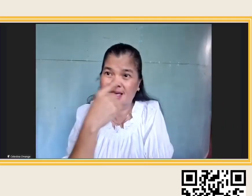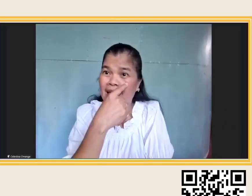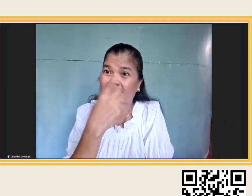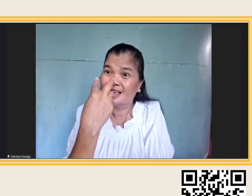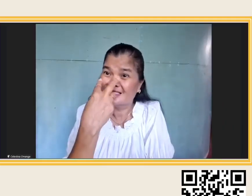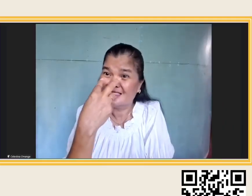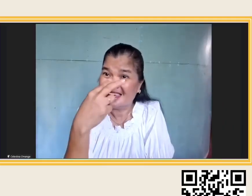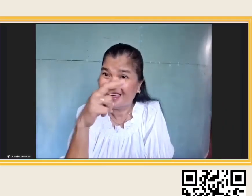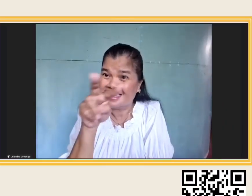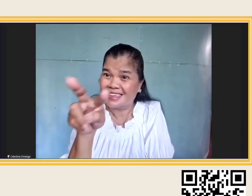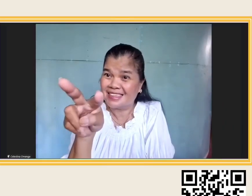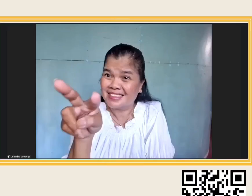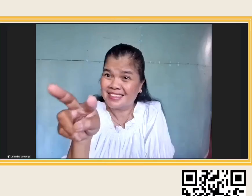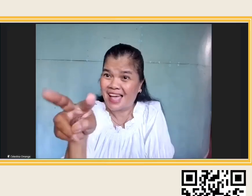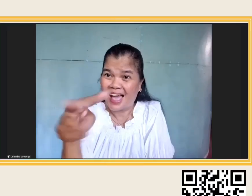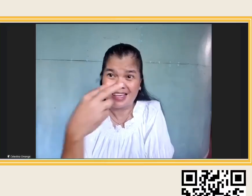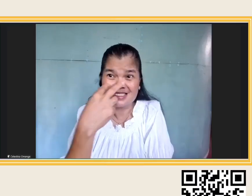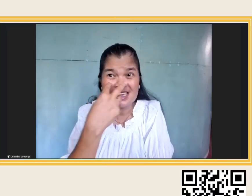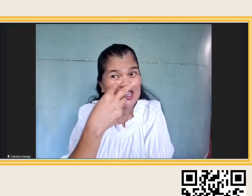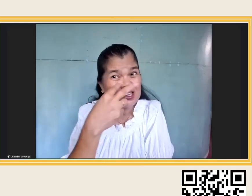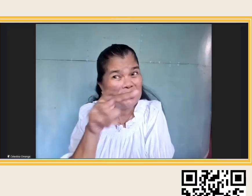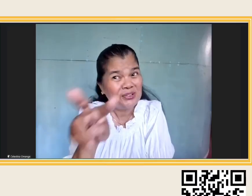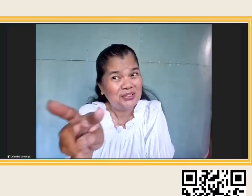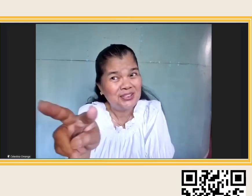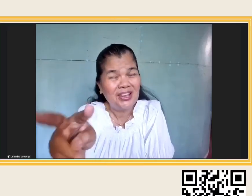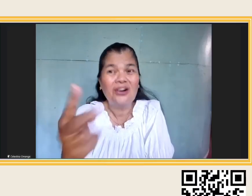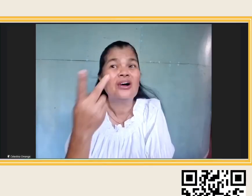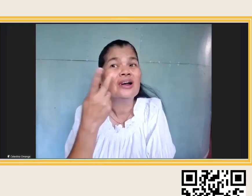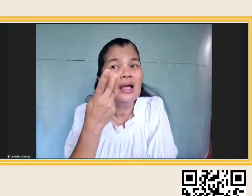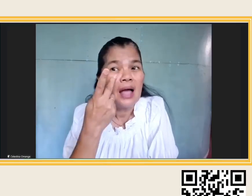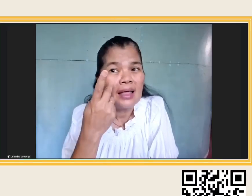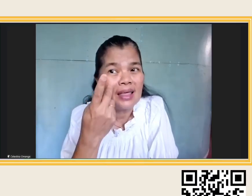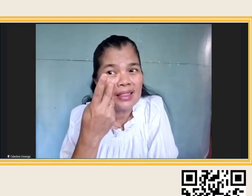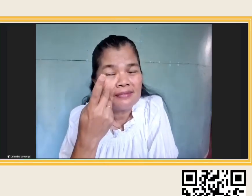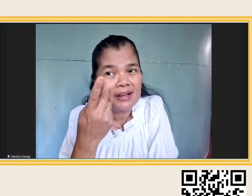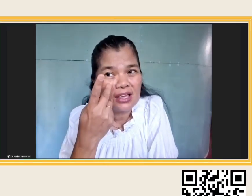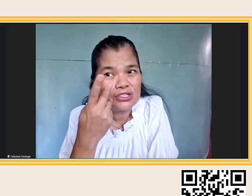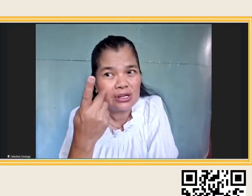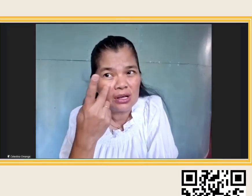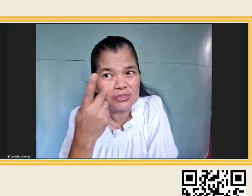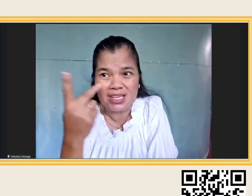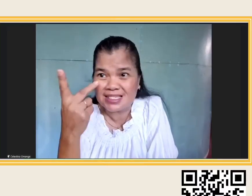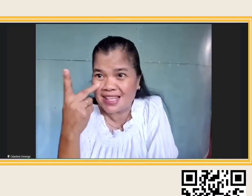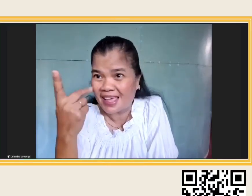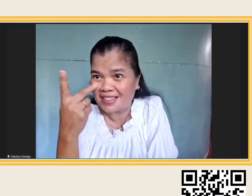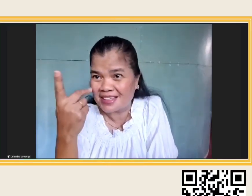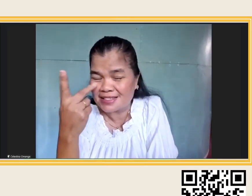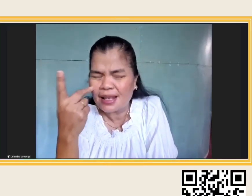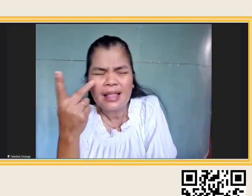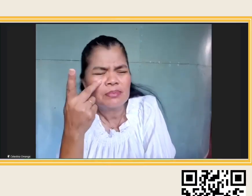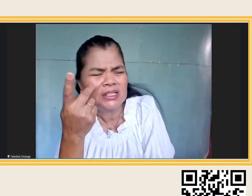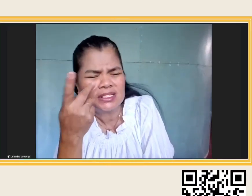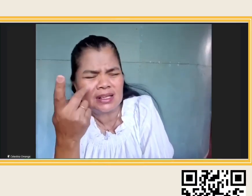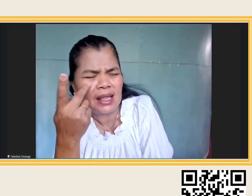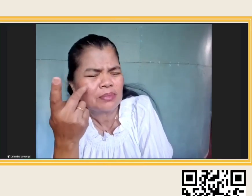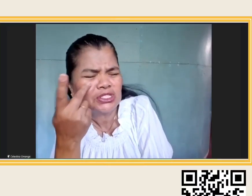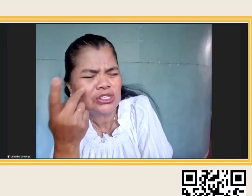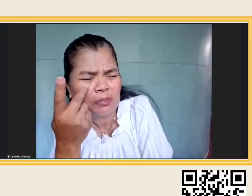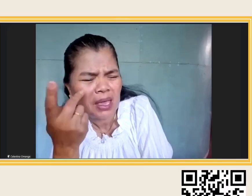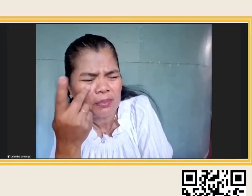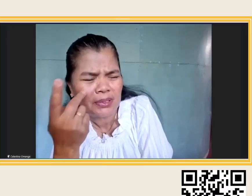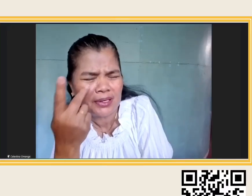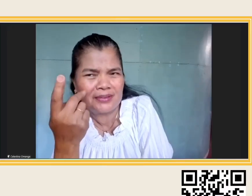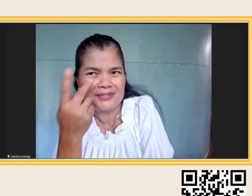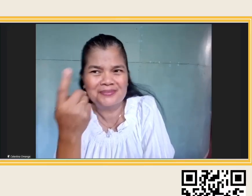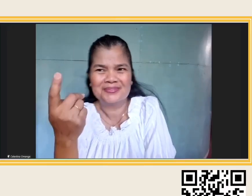eyes. See. I see you. Or another variation of see is like this. Let me see. Let me